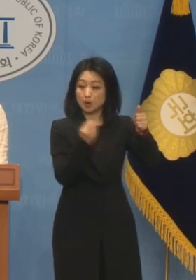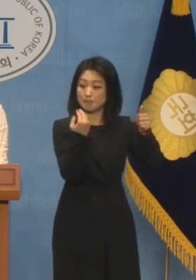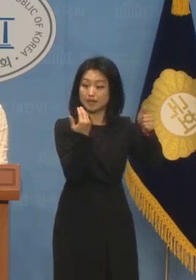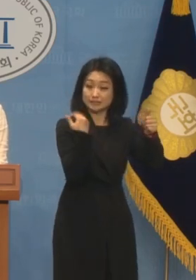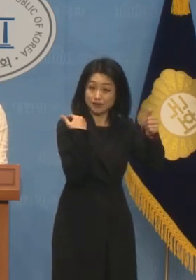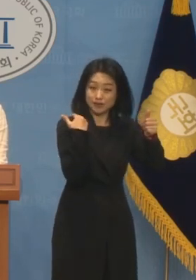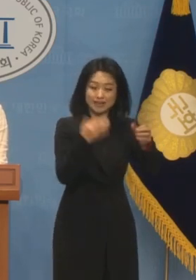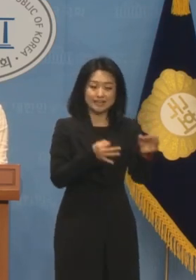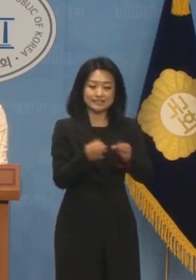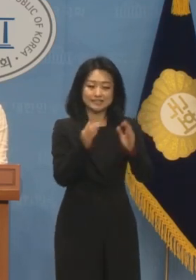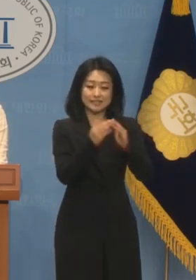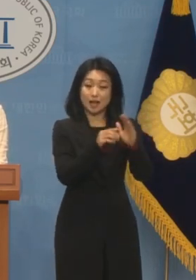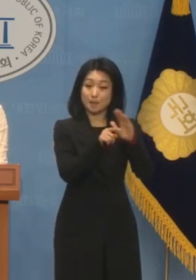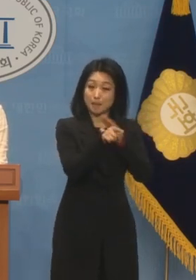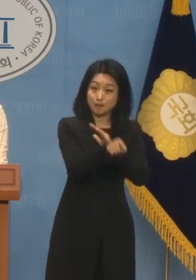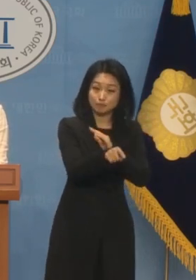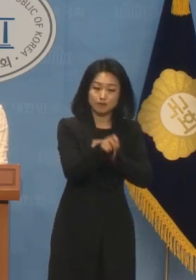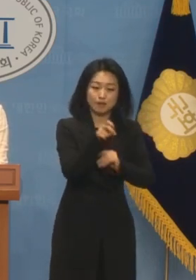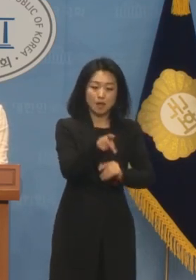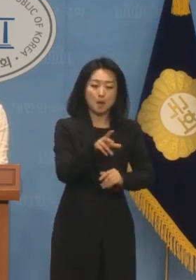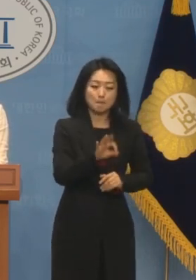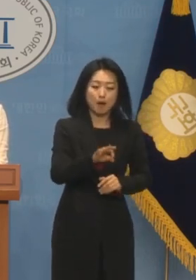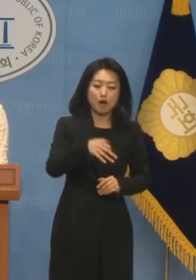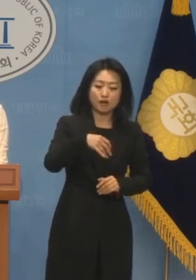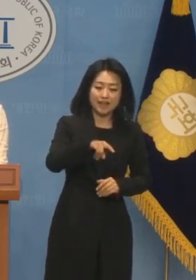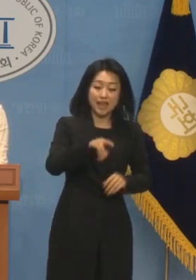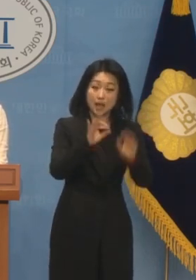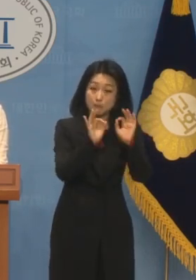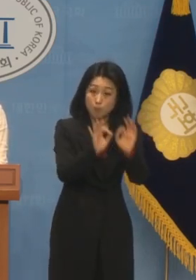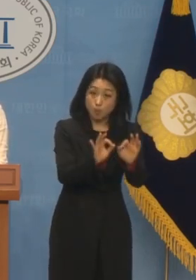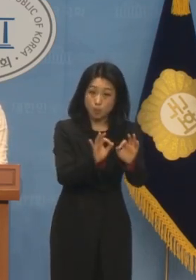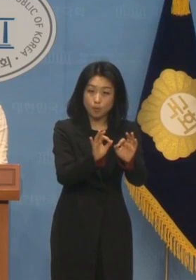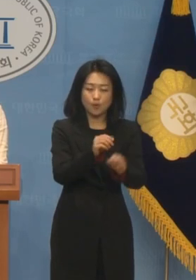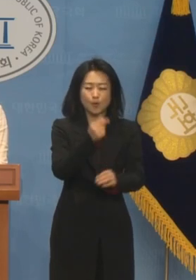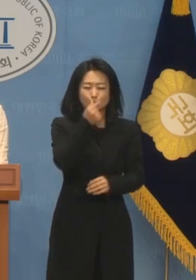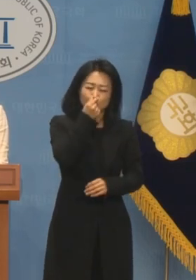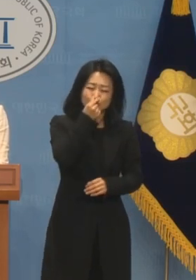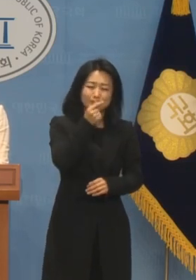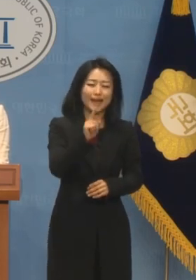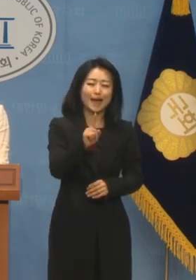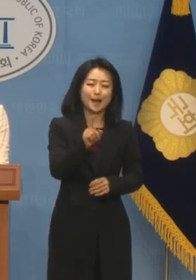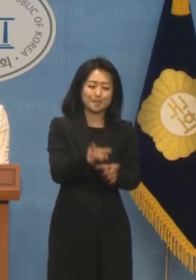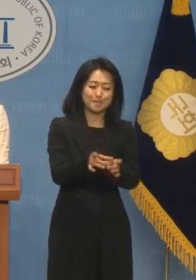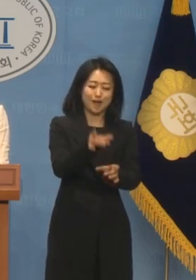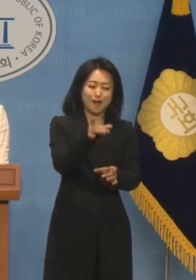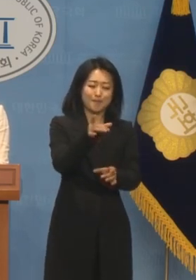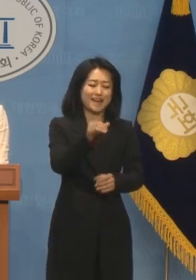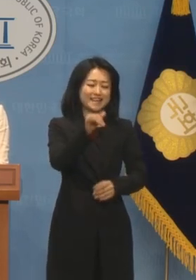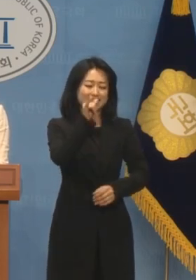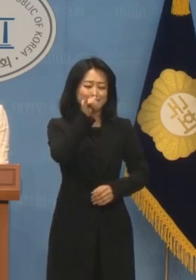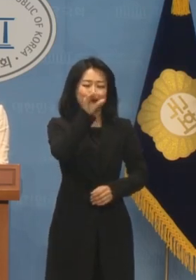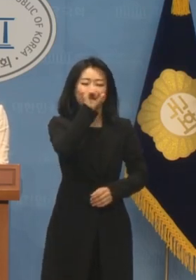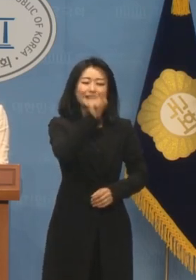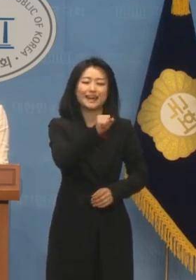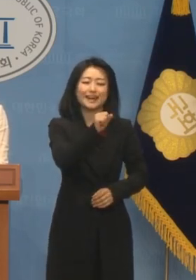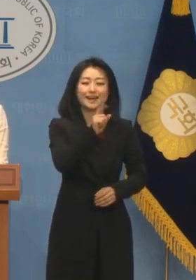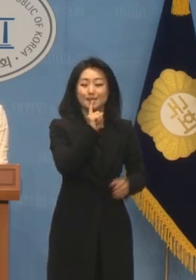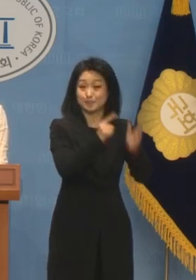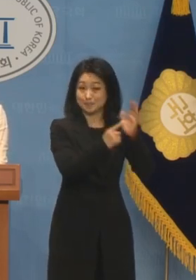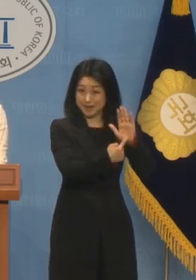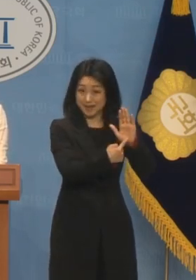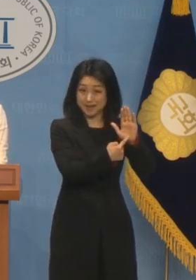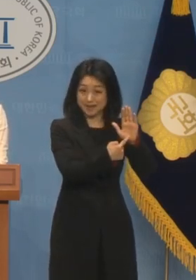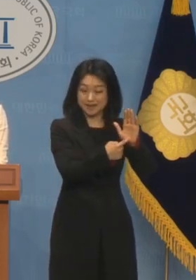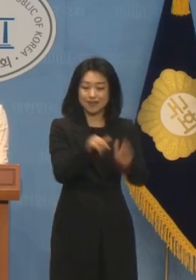한 시장을 방문해 멍게를 보고 여기에 소주 한 병만 딱 있으면 되겠네 라고 말한